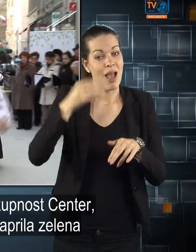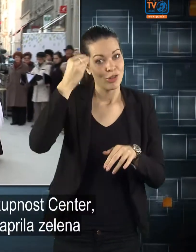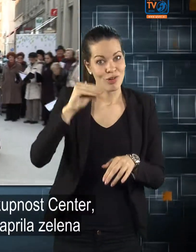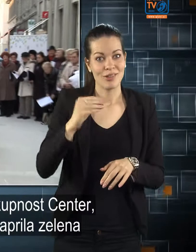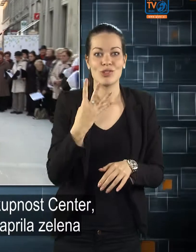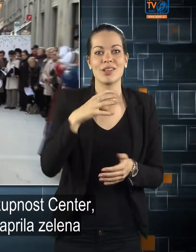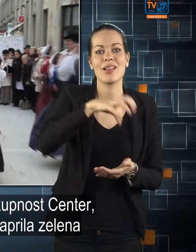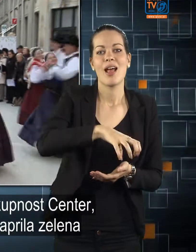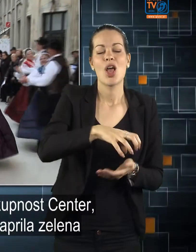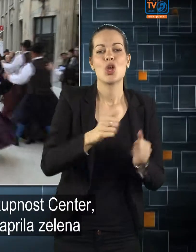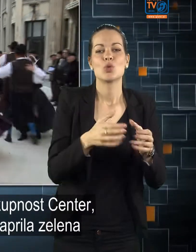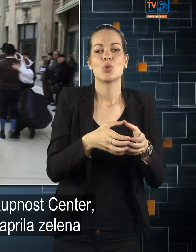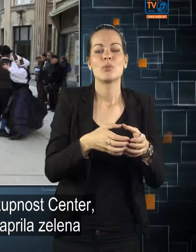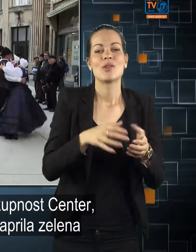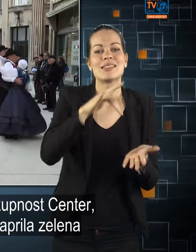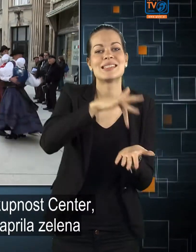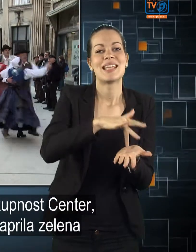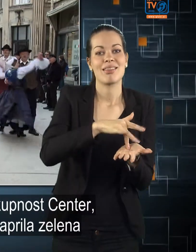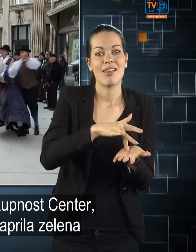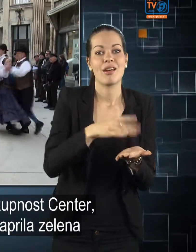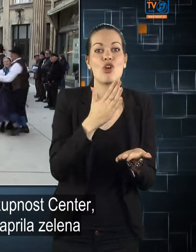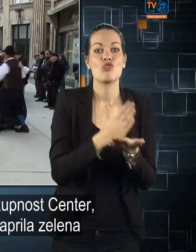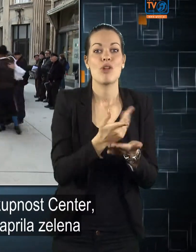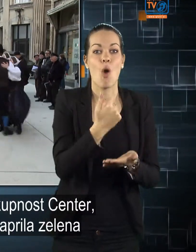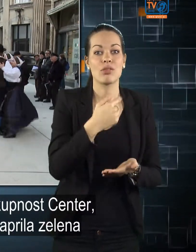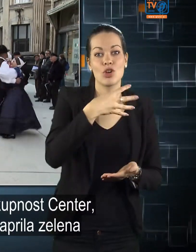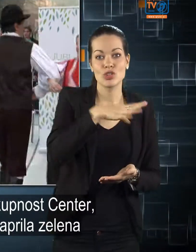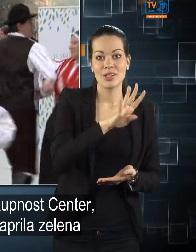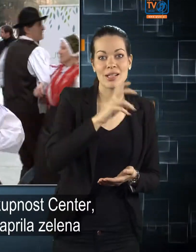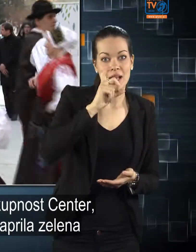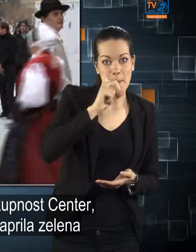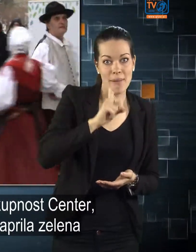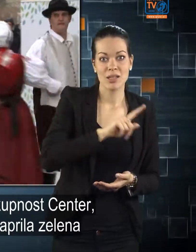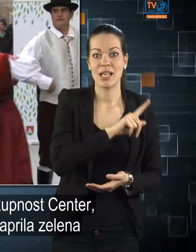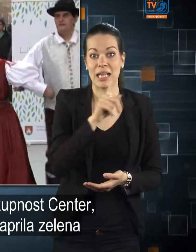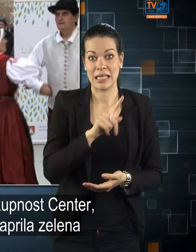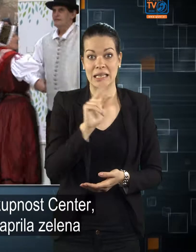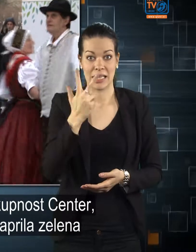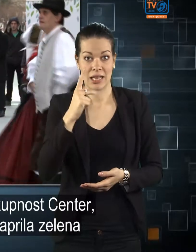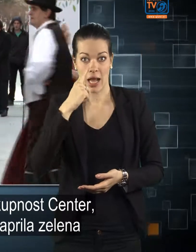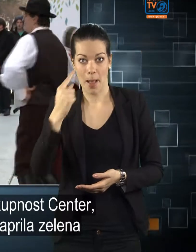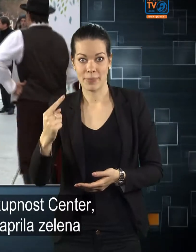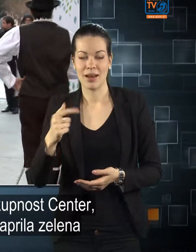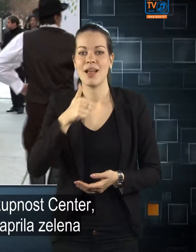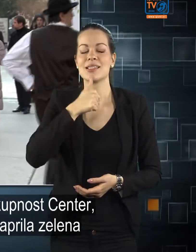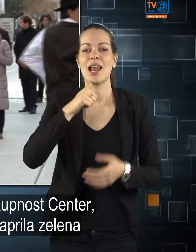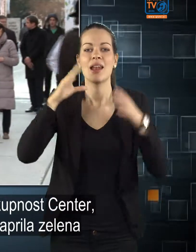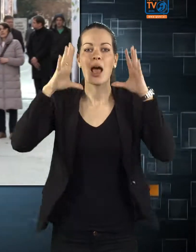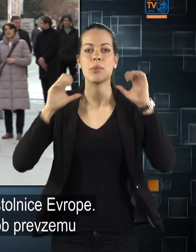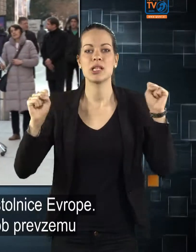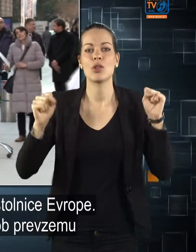Tokrat ima čast četrtna skupnost Center, ki je od 14. marca do 3. aprila zelena ambasadorka